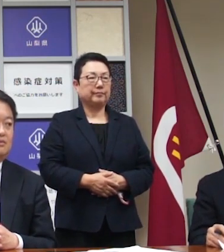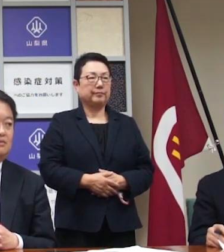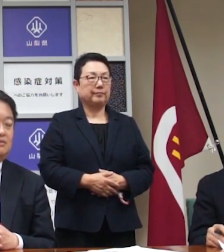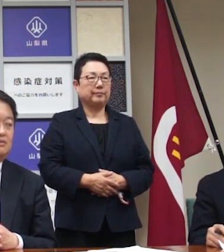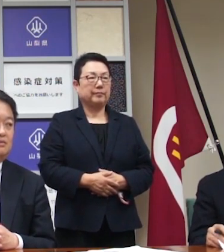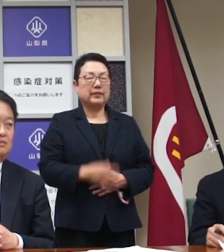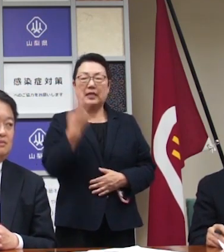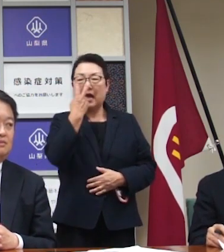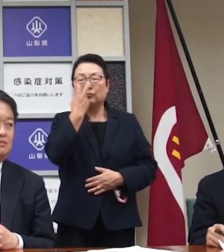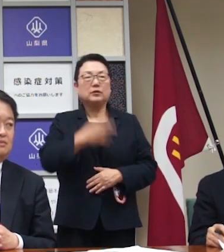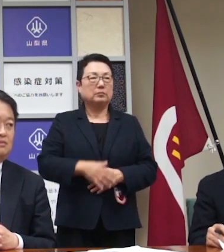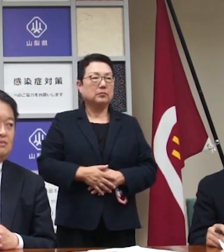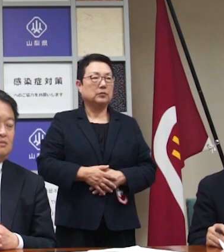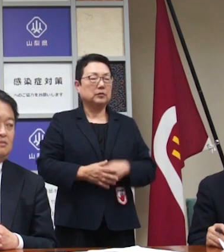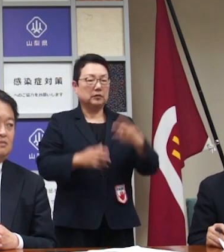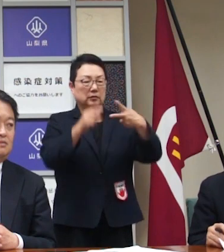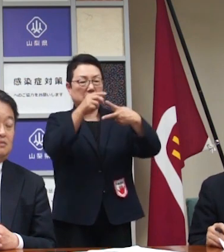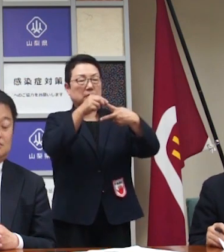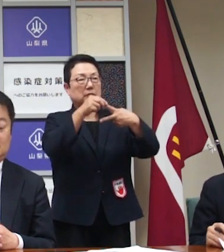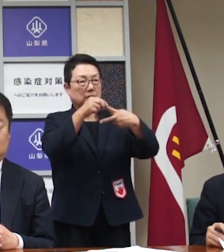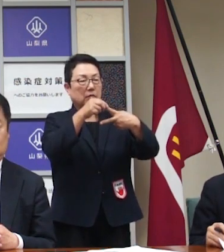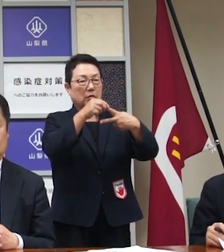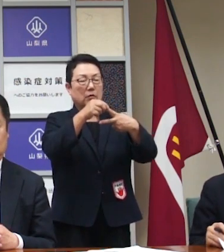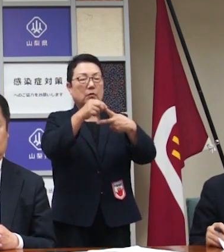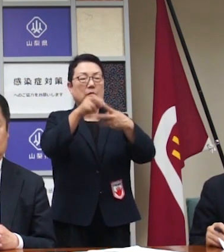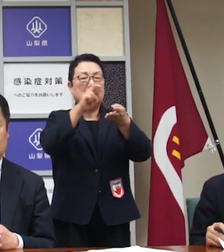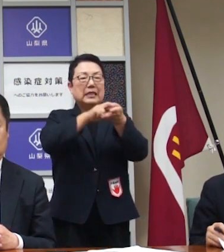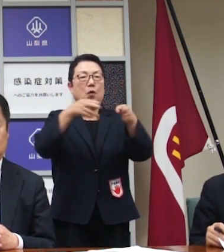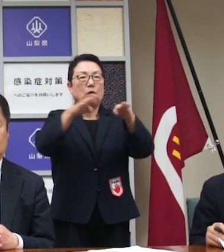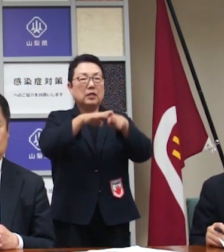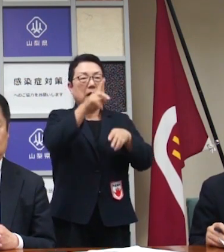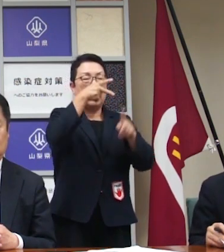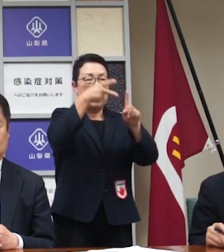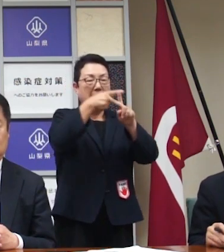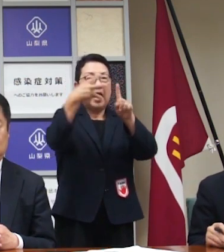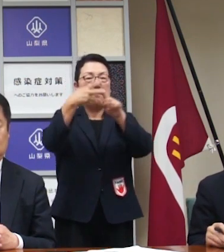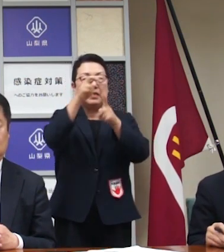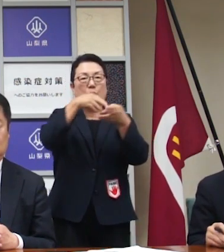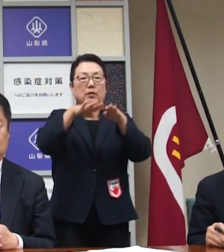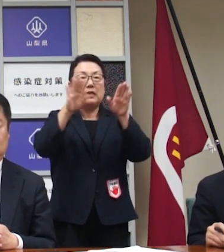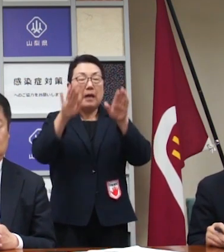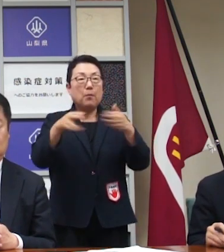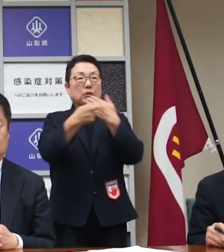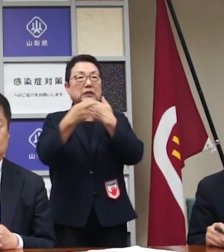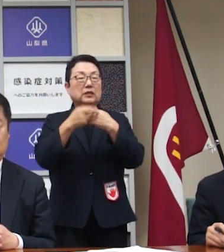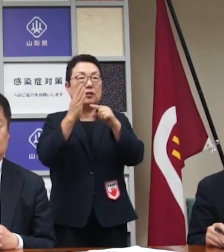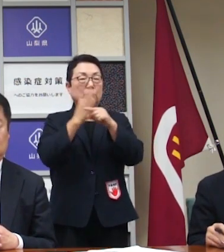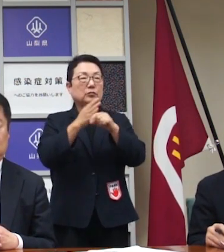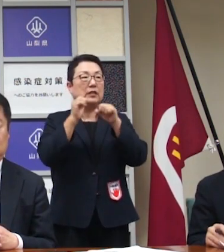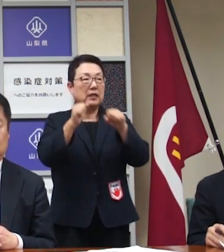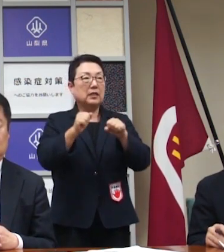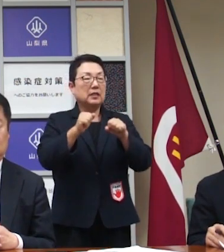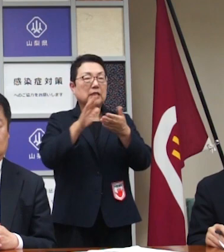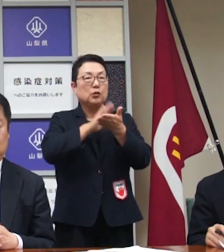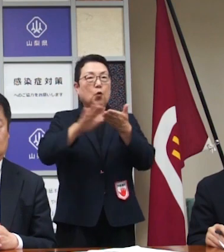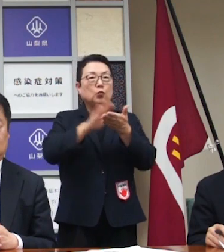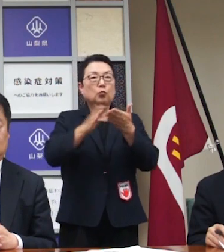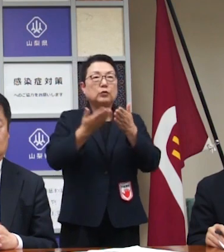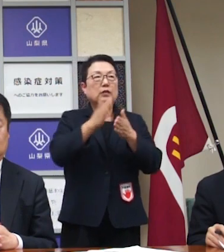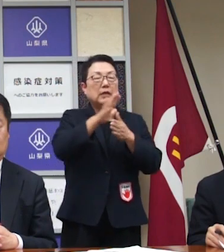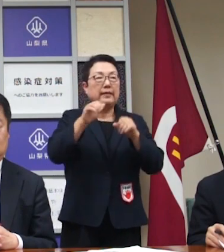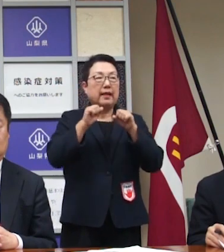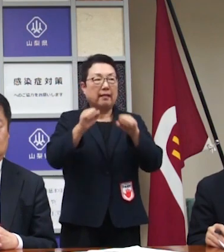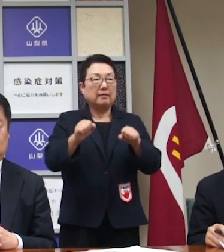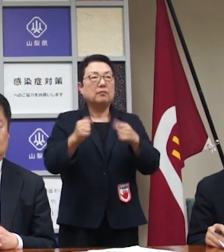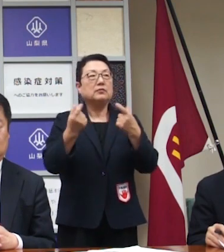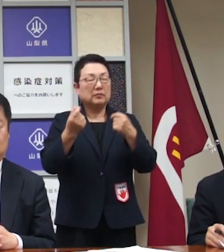確認ですけれども、1の方の A、B の医療機関は今もやってるんですよ。 はい、 消毒をした上でした。そこは